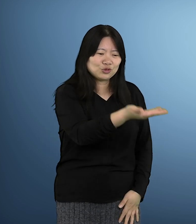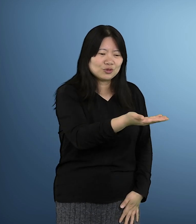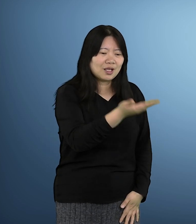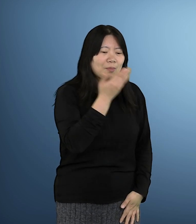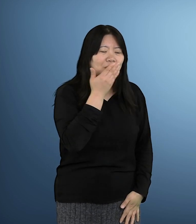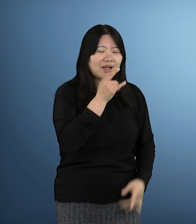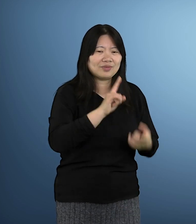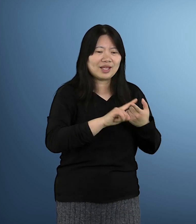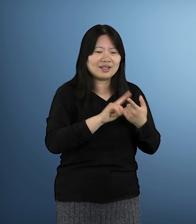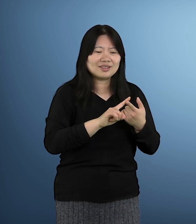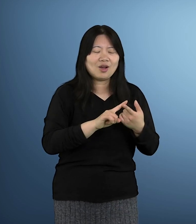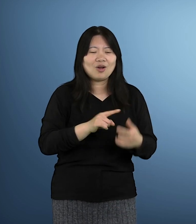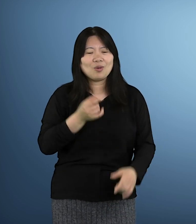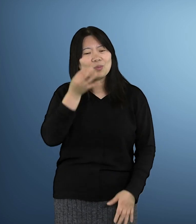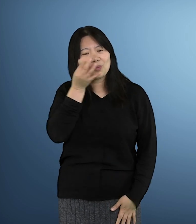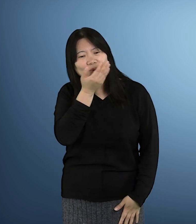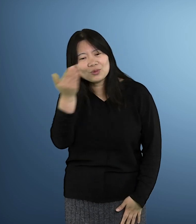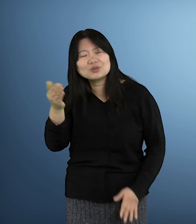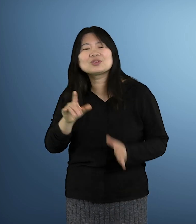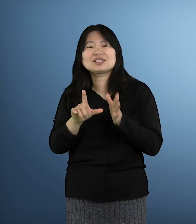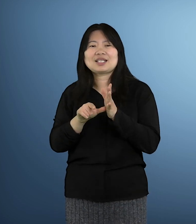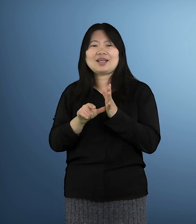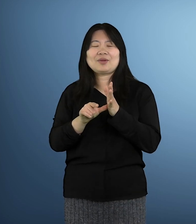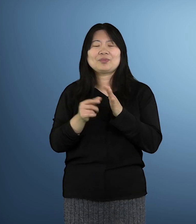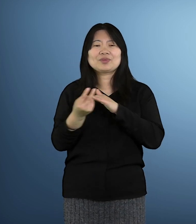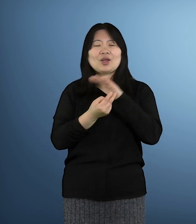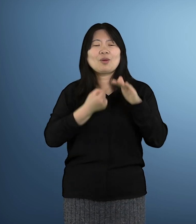우리 요한복음 16장을 한번 볼까요?